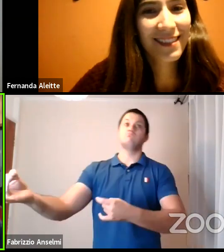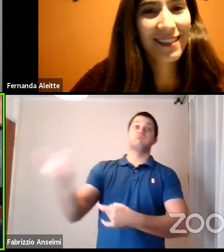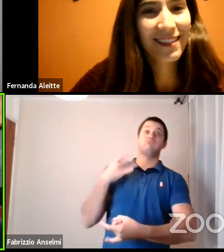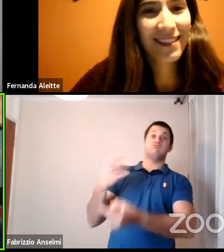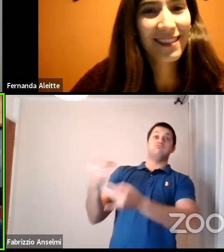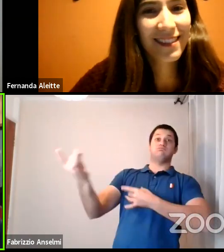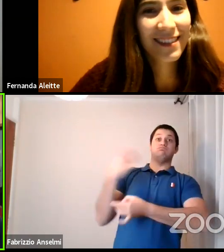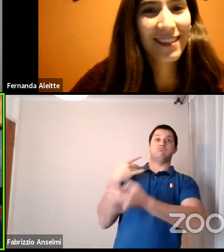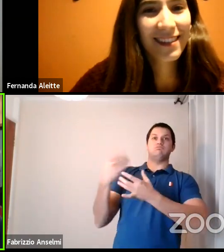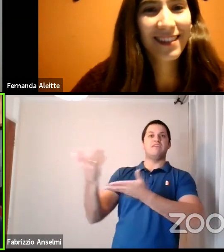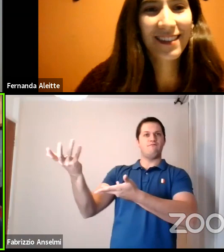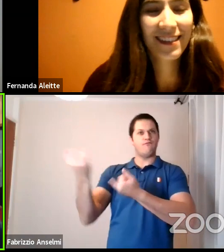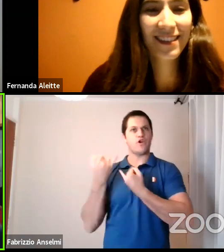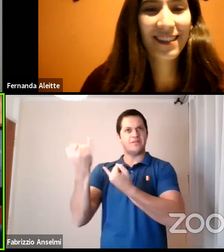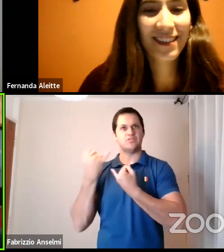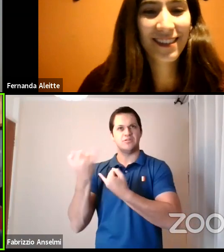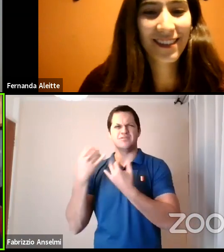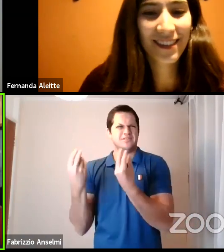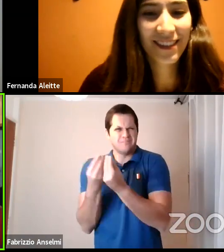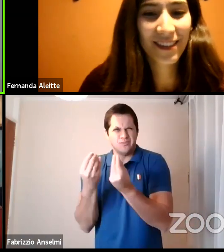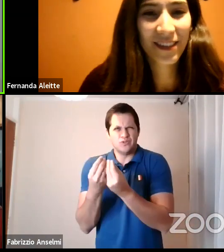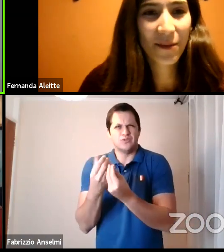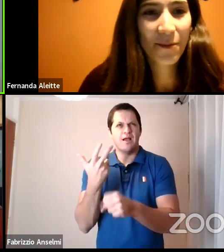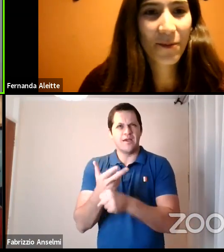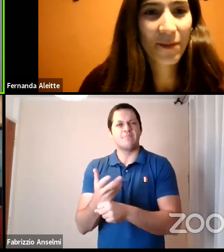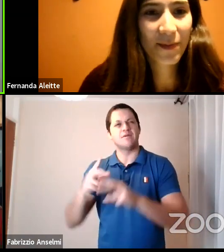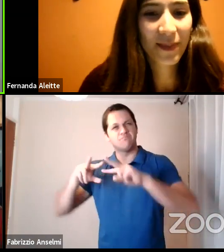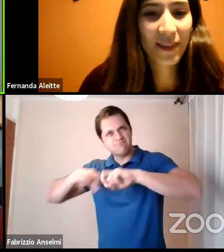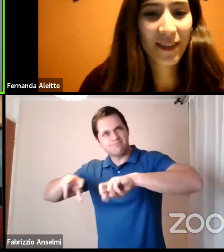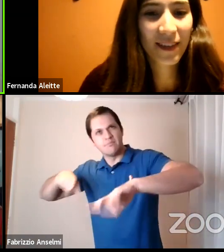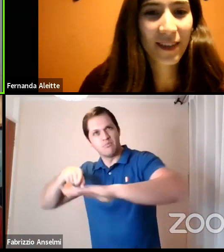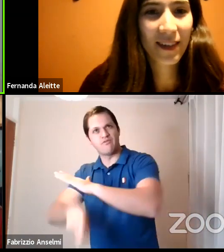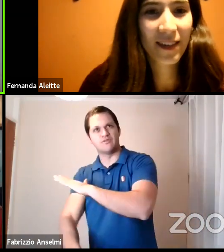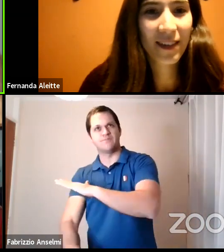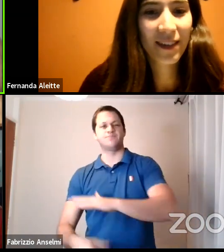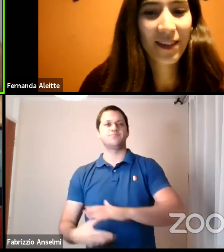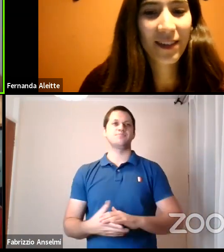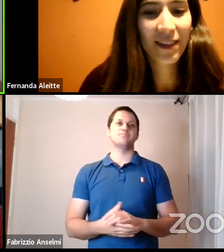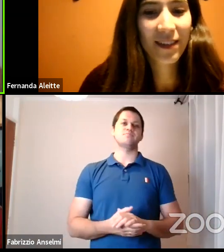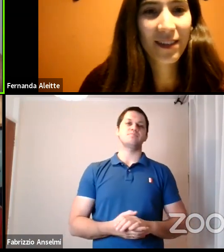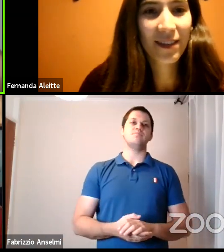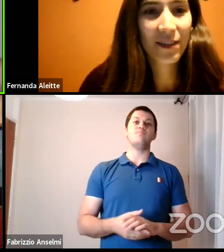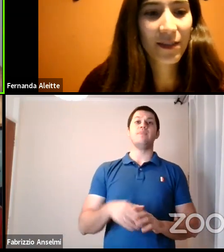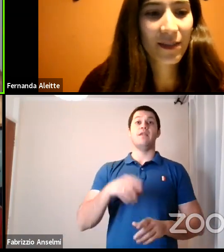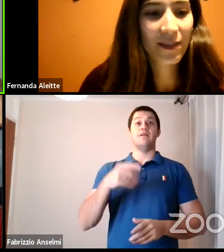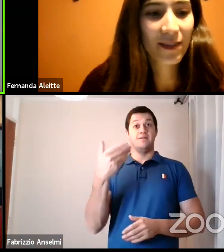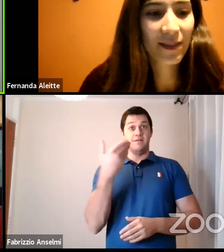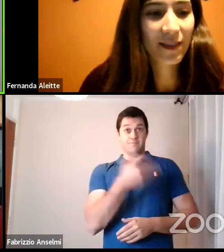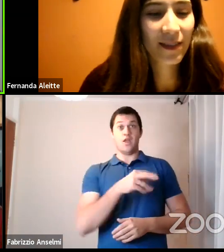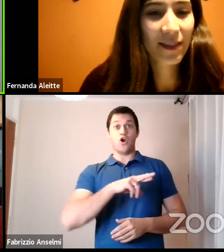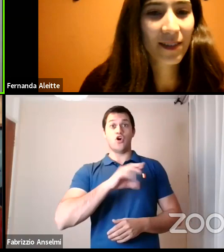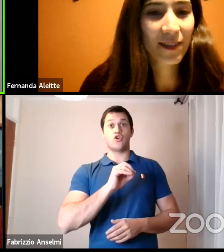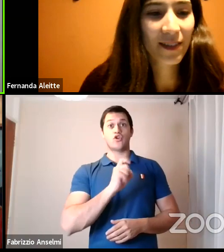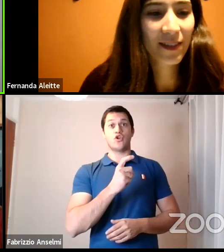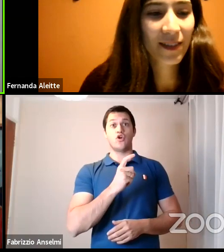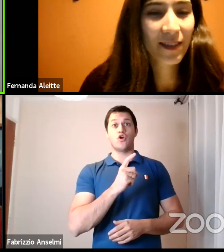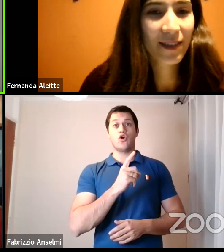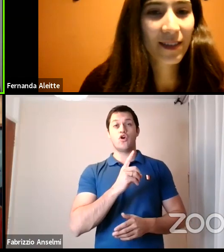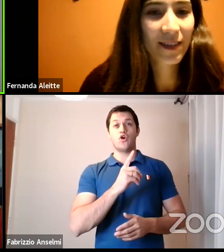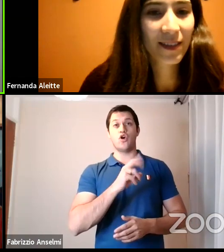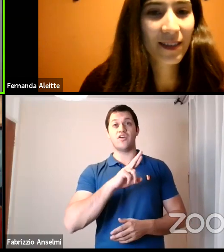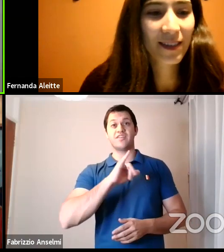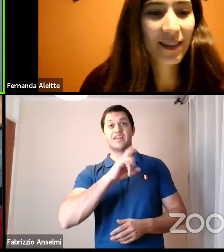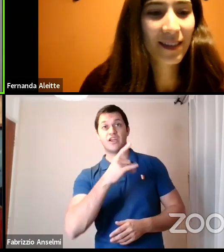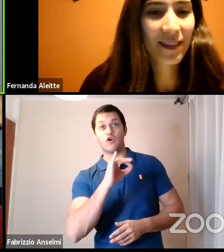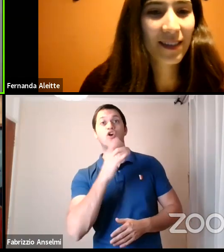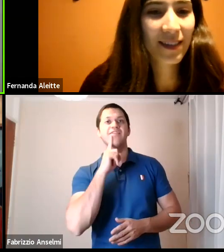material para seguir profundizando esto. Sí, a propósito de eso, Rodrigo publicó un artículo que está en dos partes, que